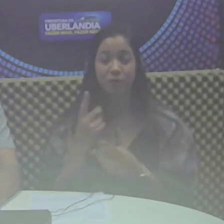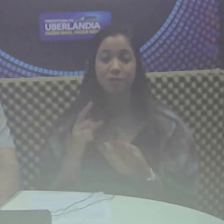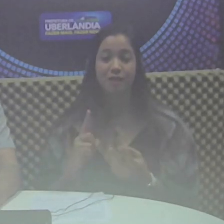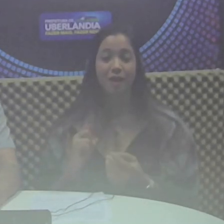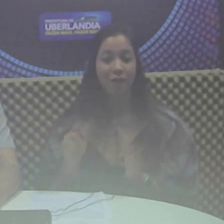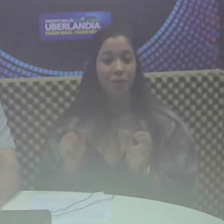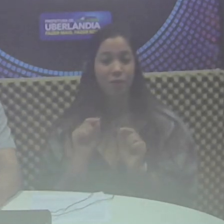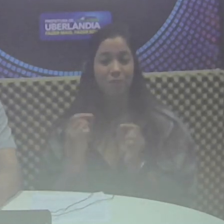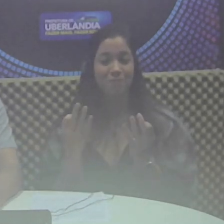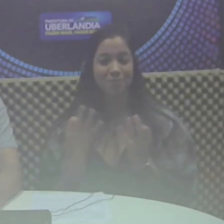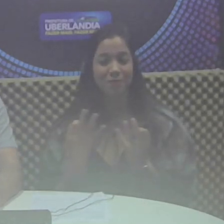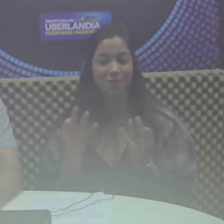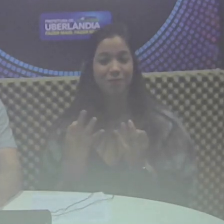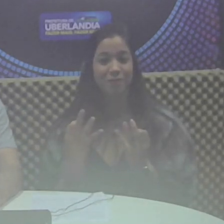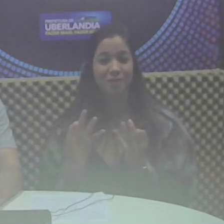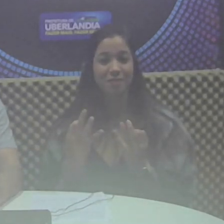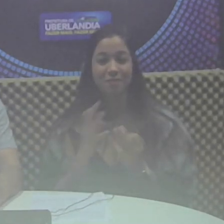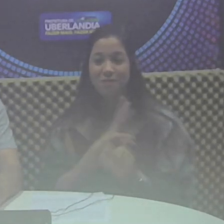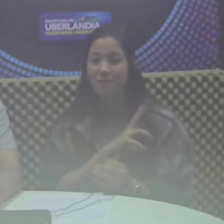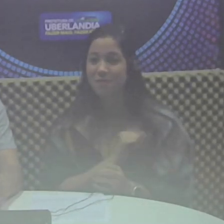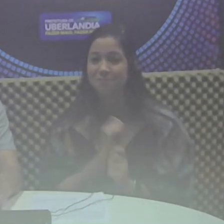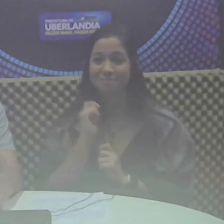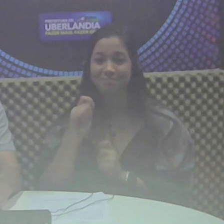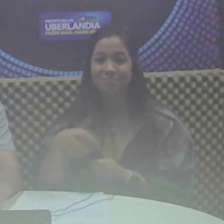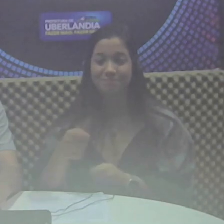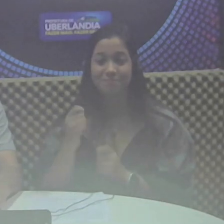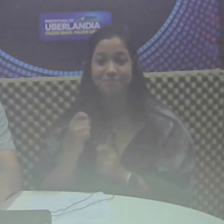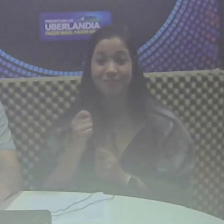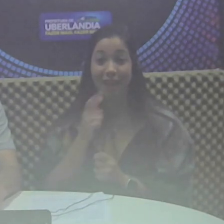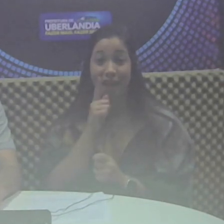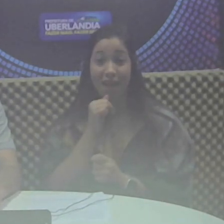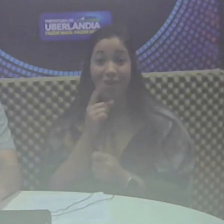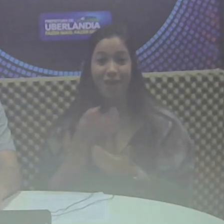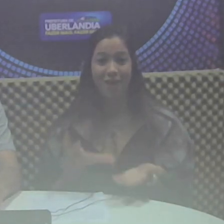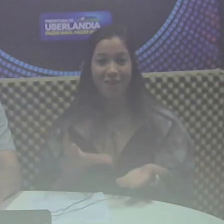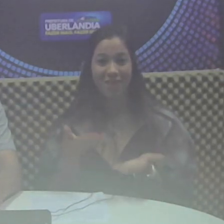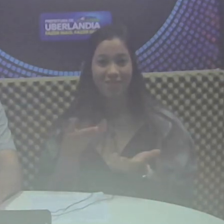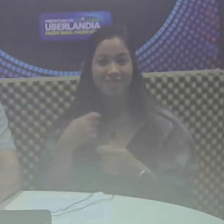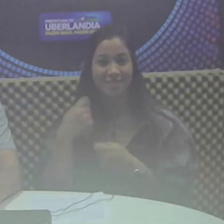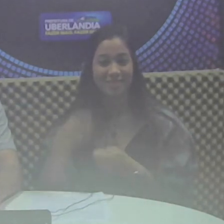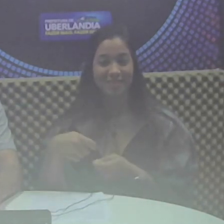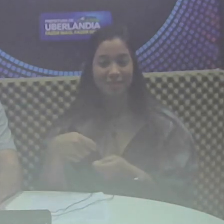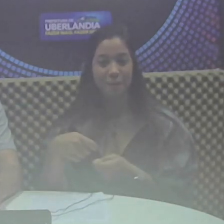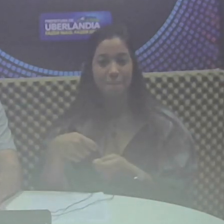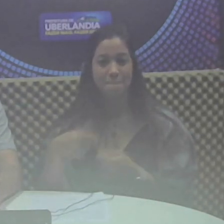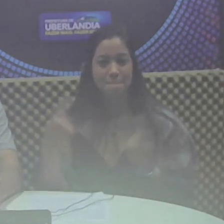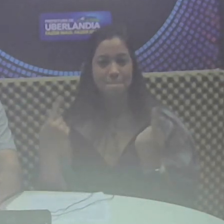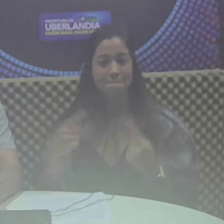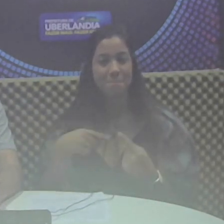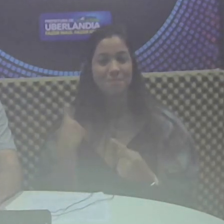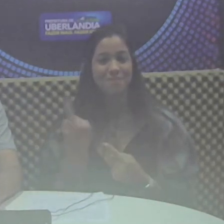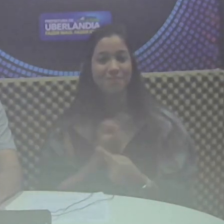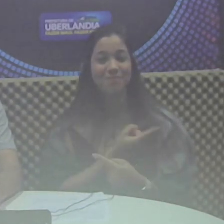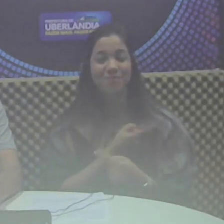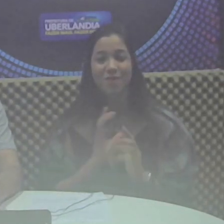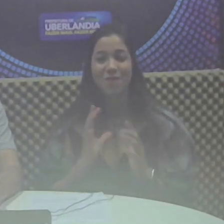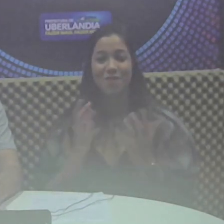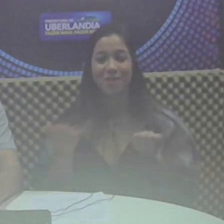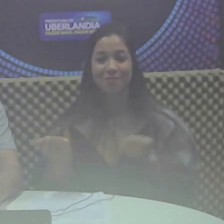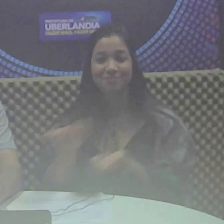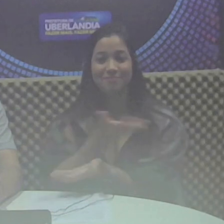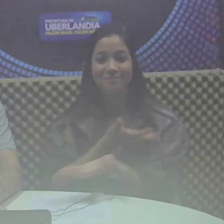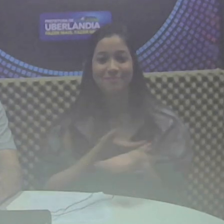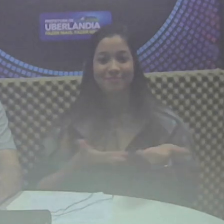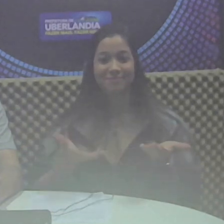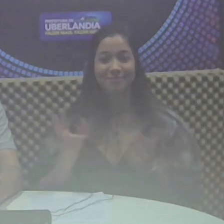cenário perfeito dos amantes da pesca. Essas represas são um convite à pesca. Mais que competição, nosso torneio é uma confraternização